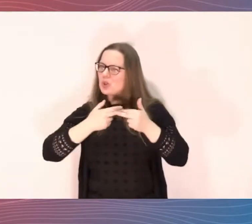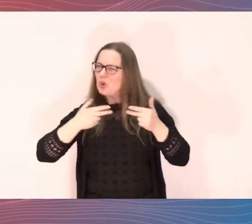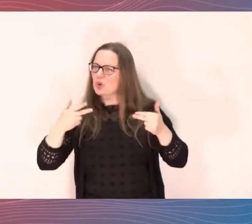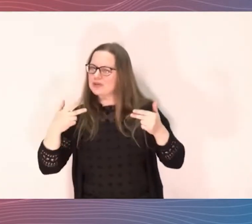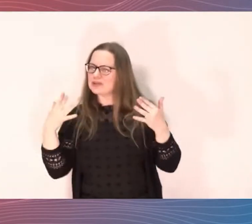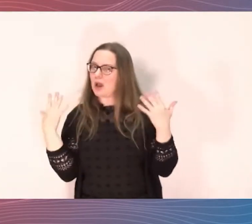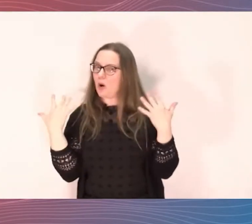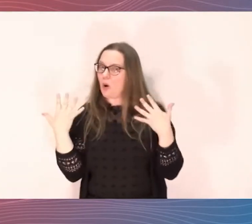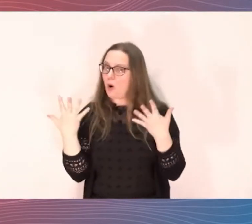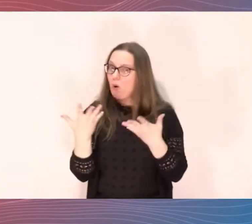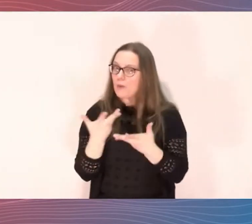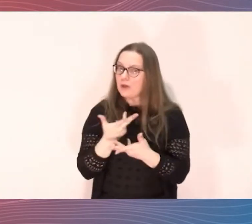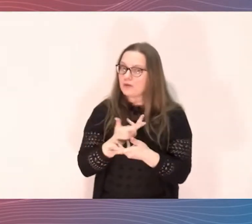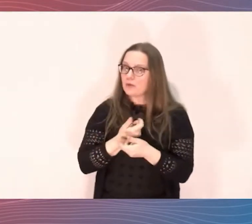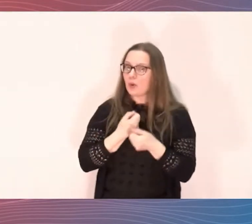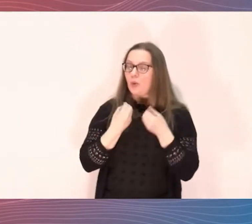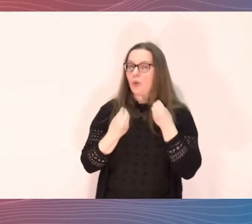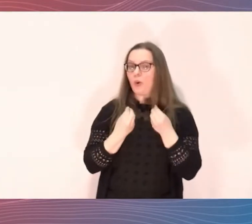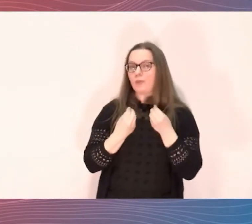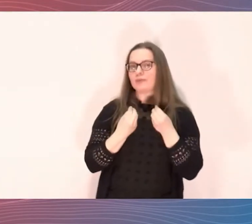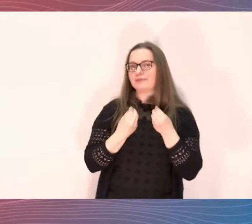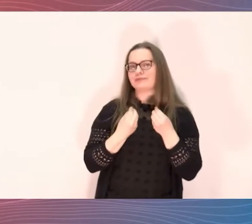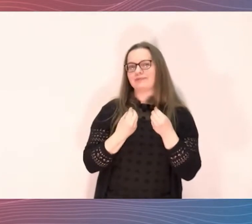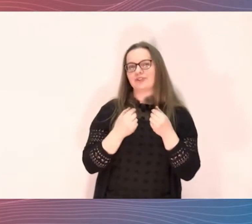sobrenaturais? É a fé.